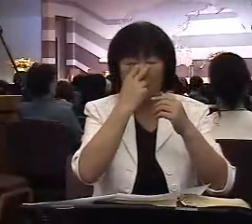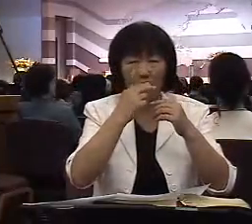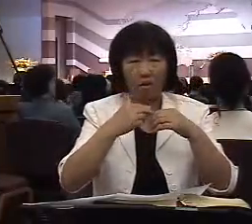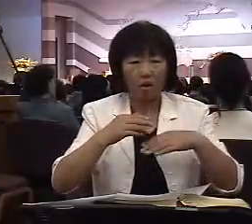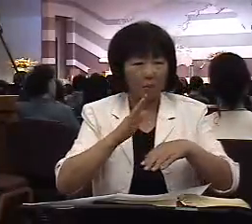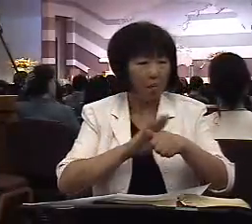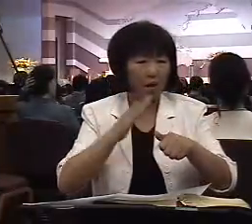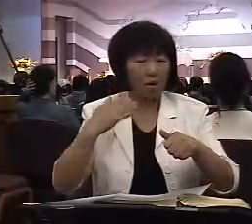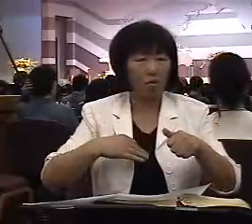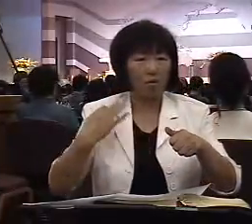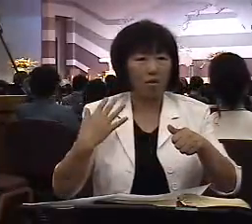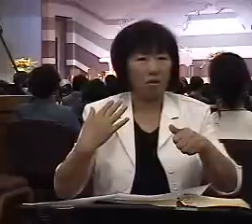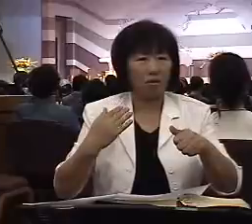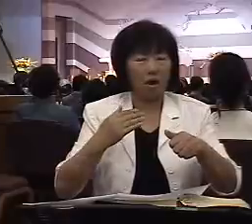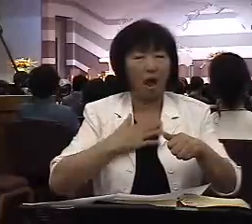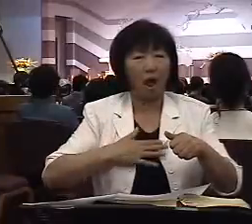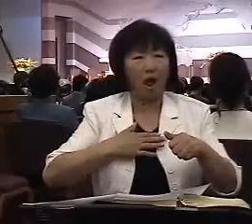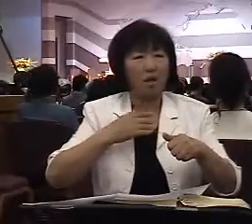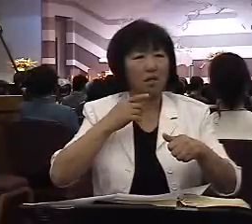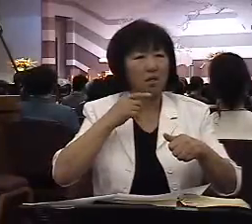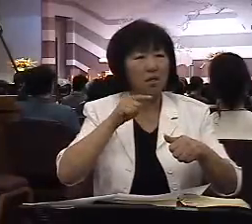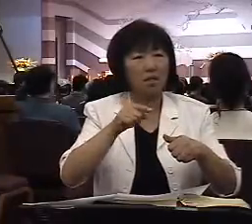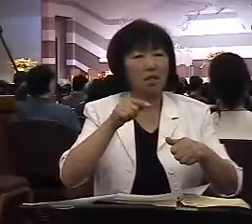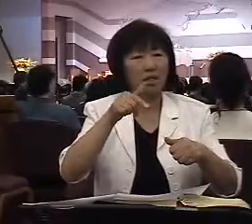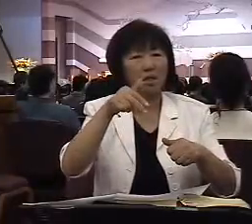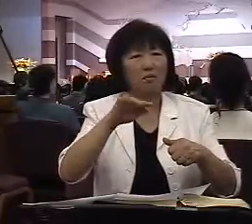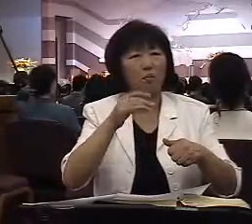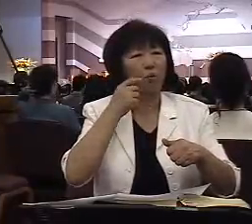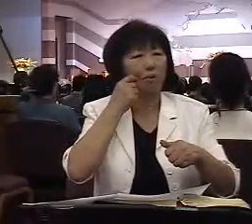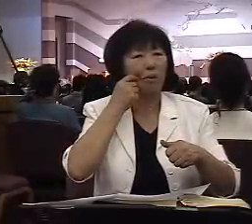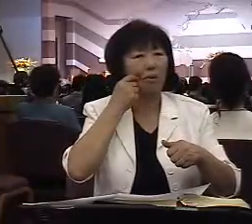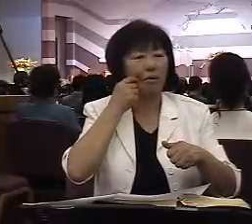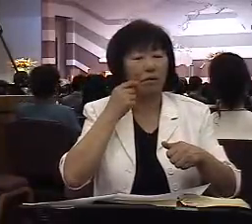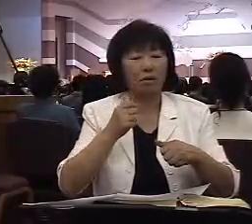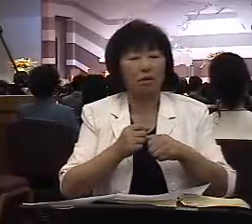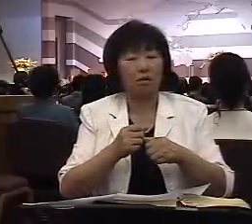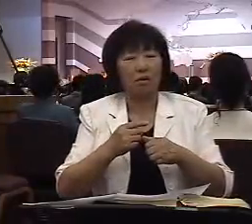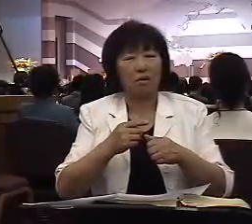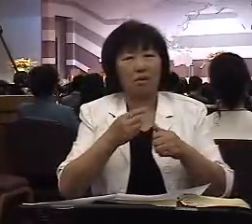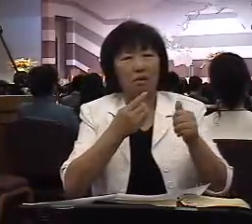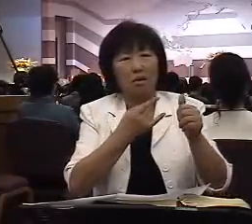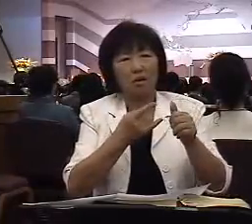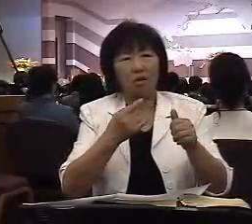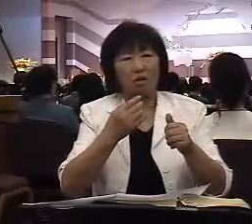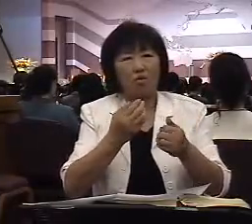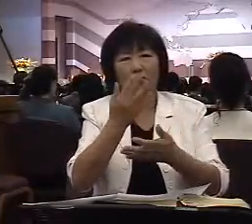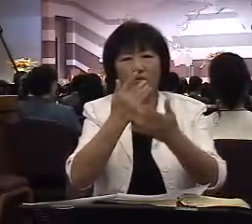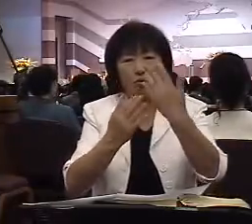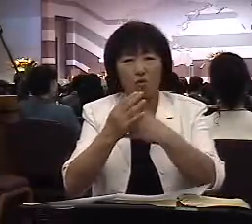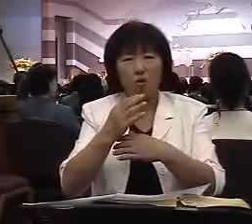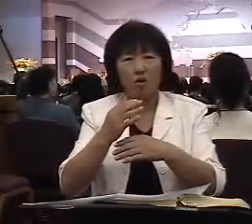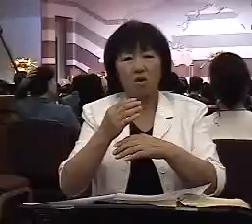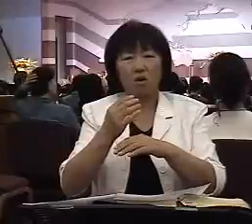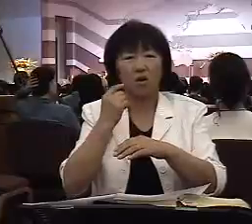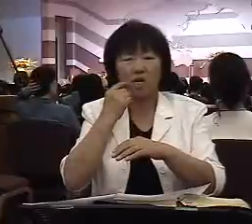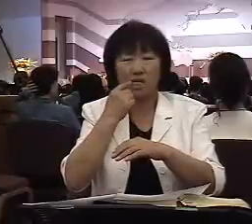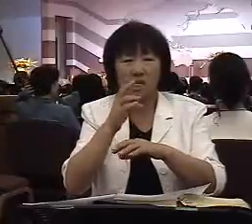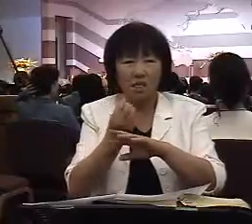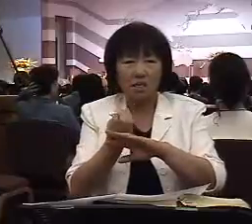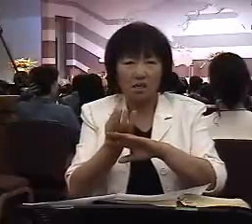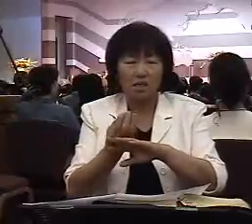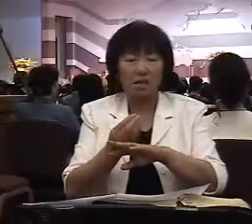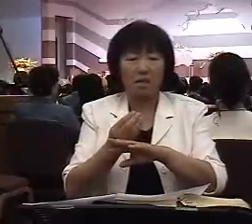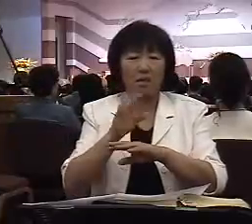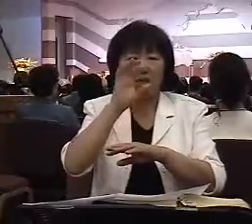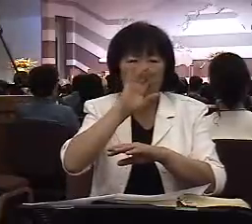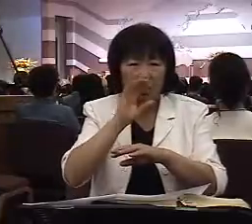벌거벗은 것을 알지 못하도다. 내가 너를 권하노니 내게서 불로 연단한 금을 사서 부요하게 하고